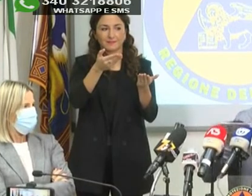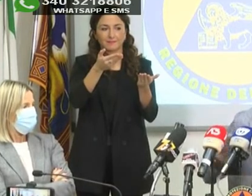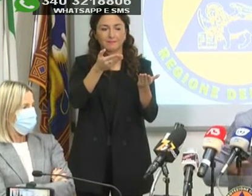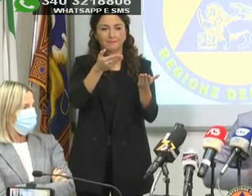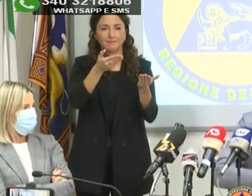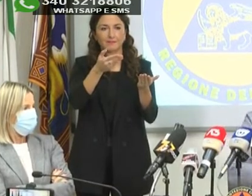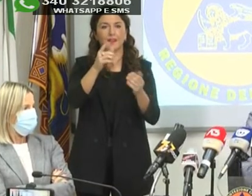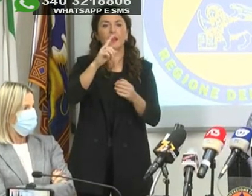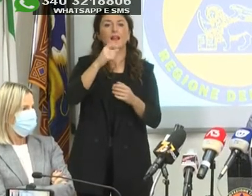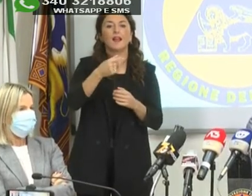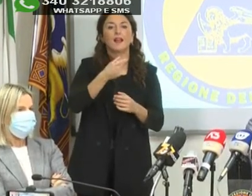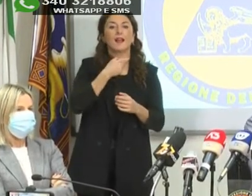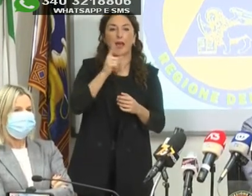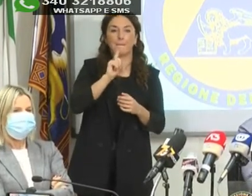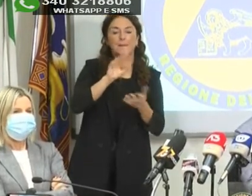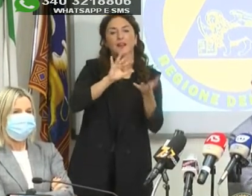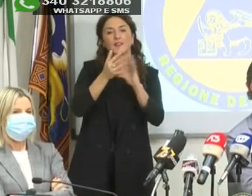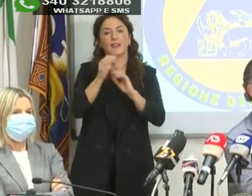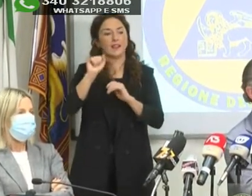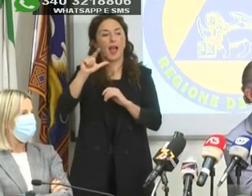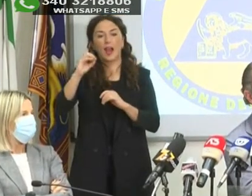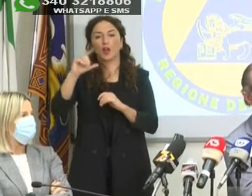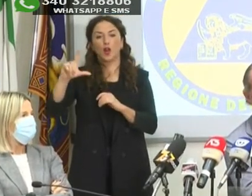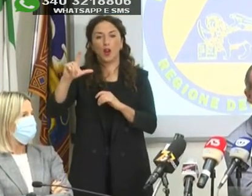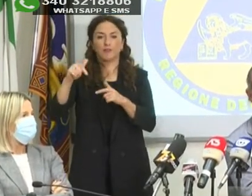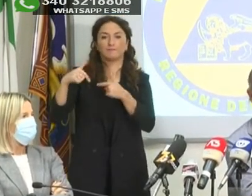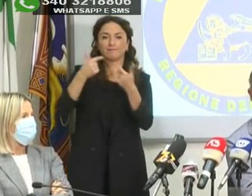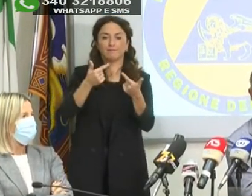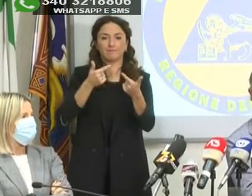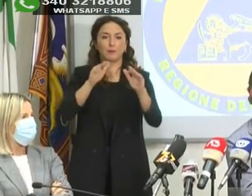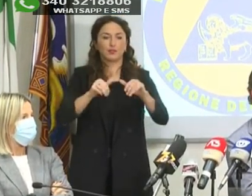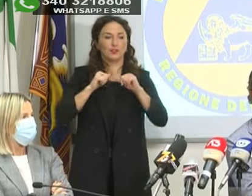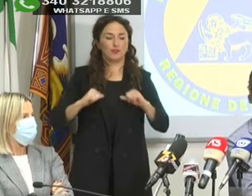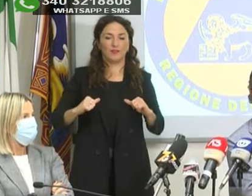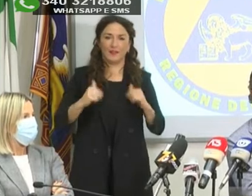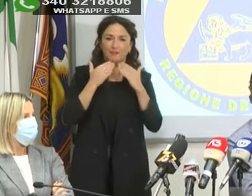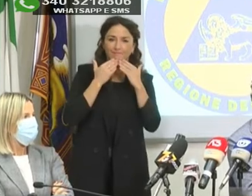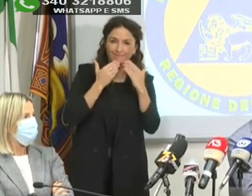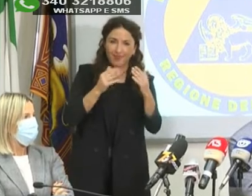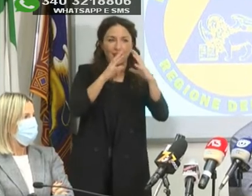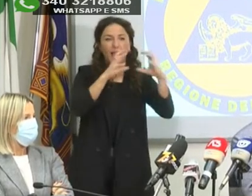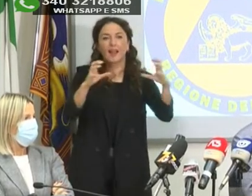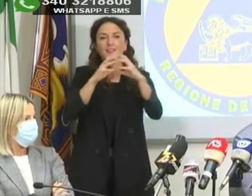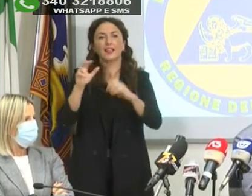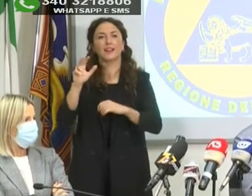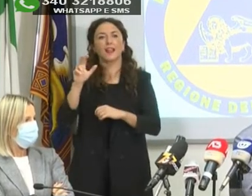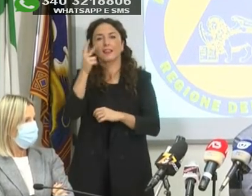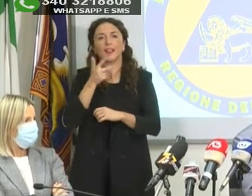Invece di farci grappa hanno fatto alcol e quindi hanno donato la protezione civile, volevo ringraziare, sono un'azienda del